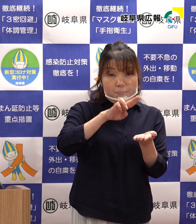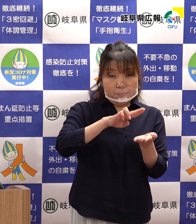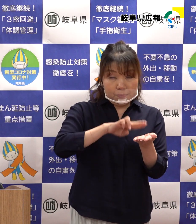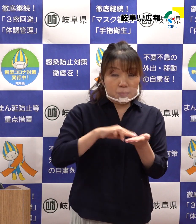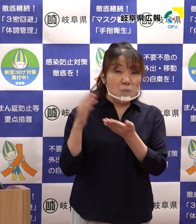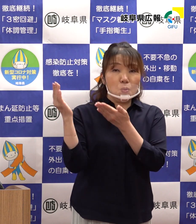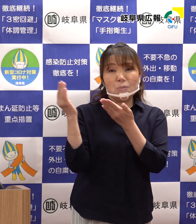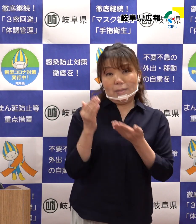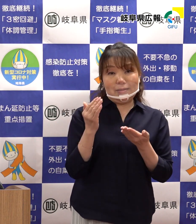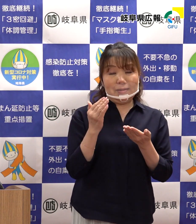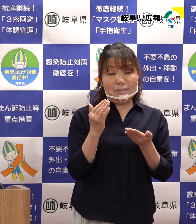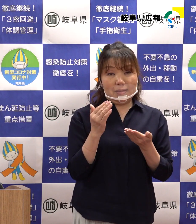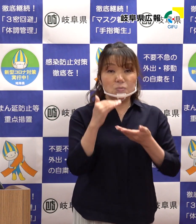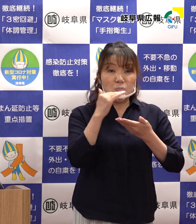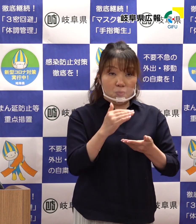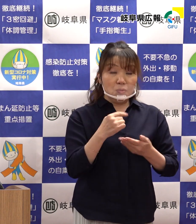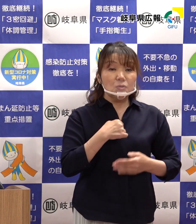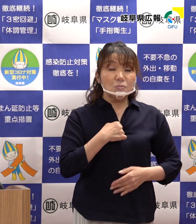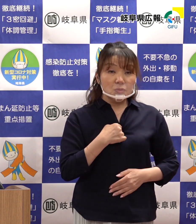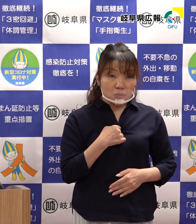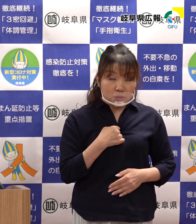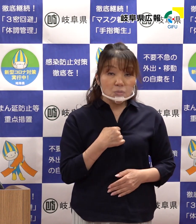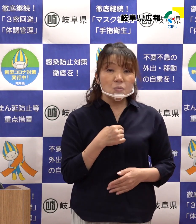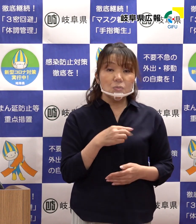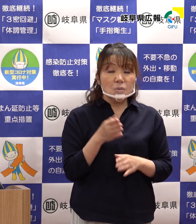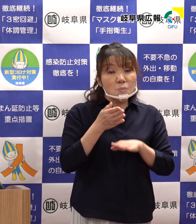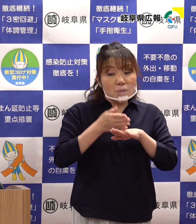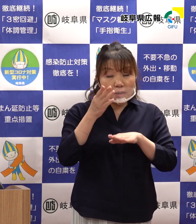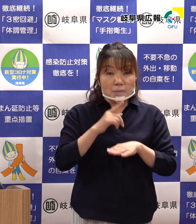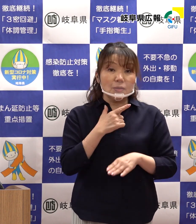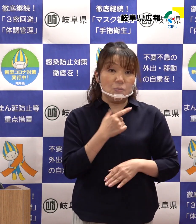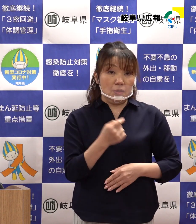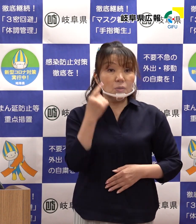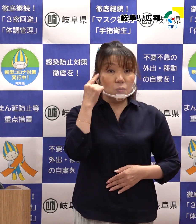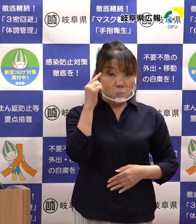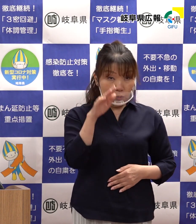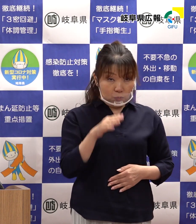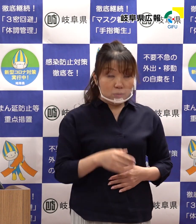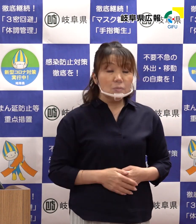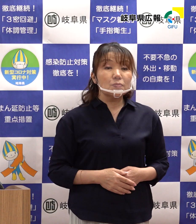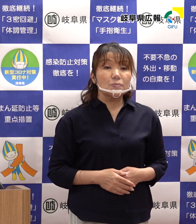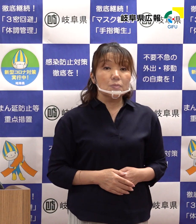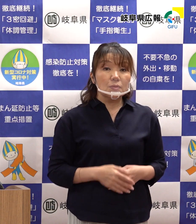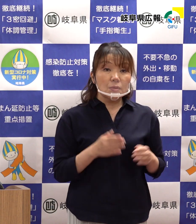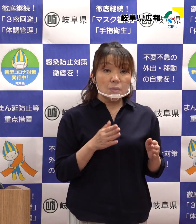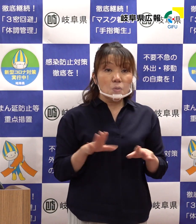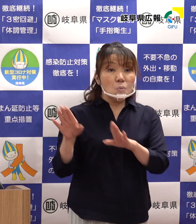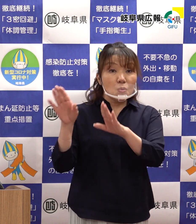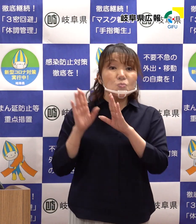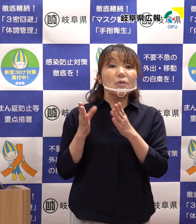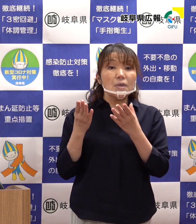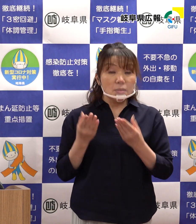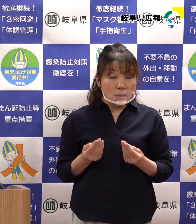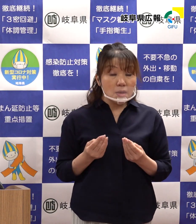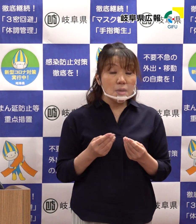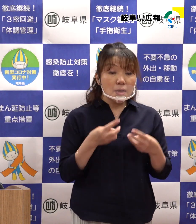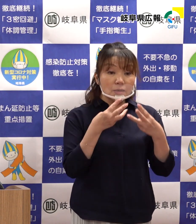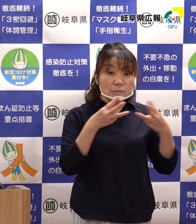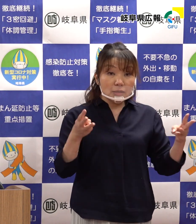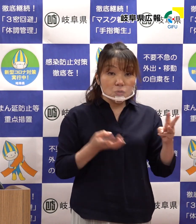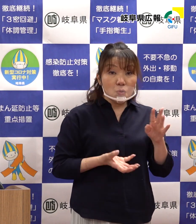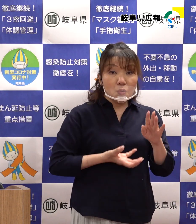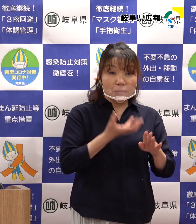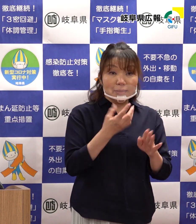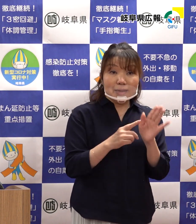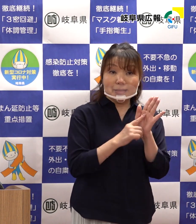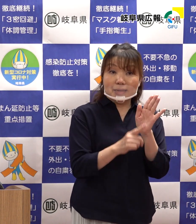ただいたことに、私どもとしては、感謝を申し上げる次第であります。で、これを受けまして、非常事態宣言